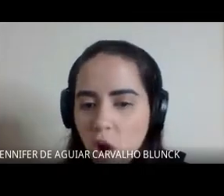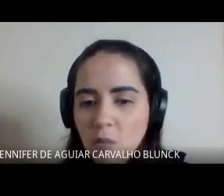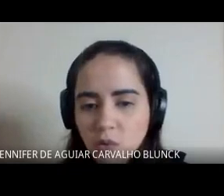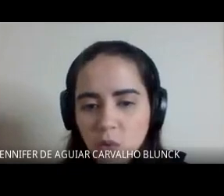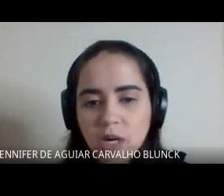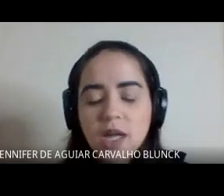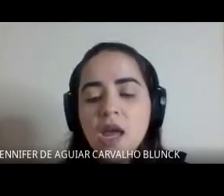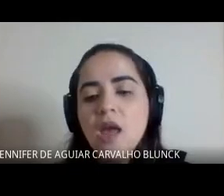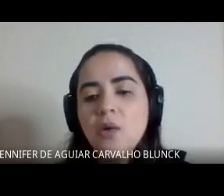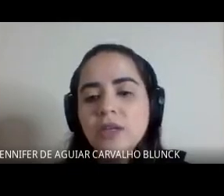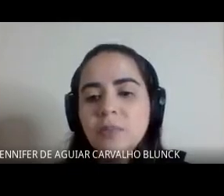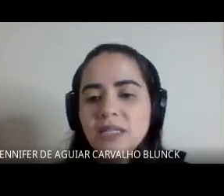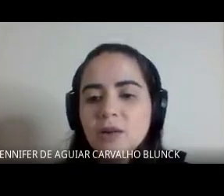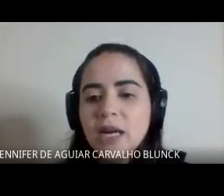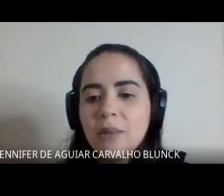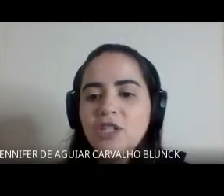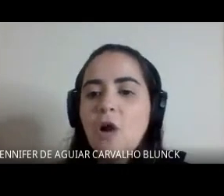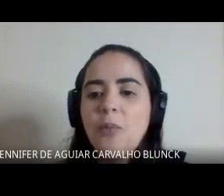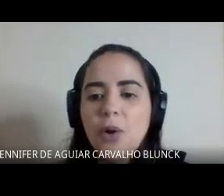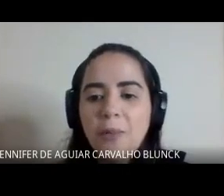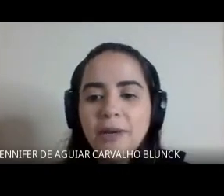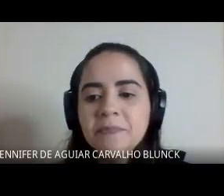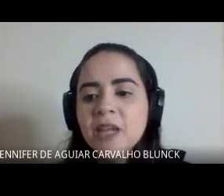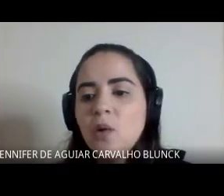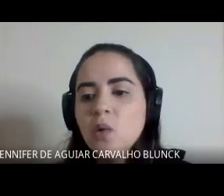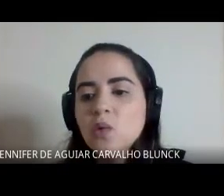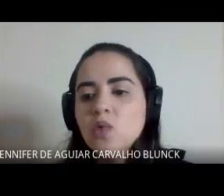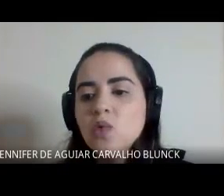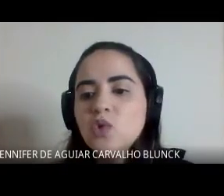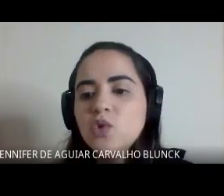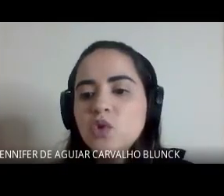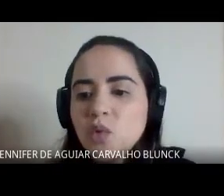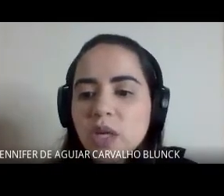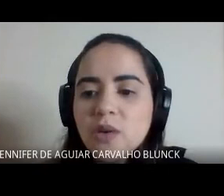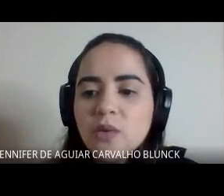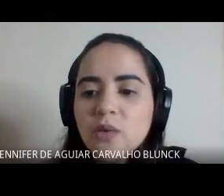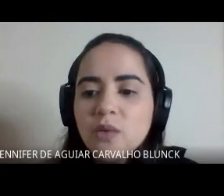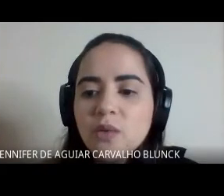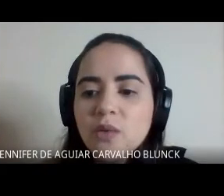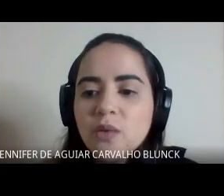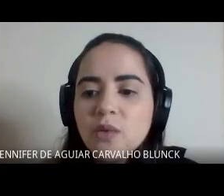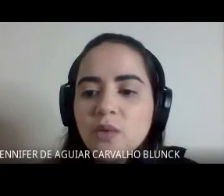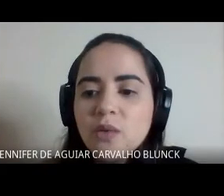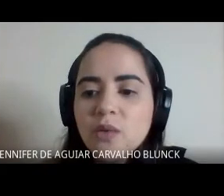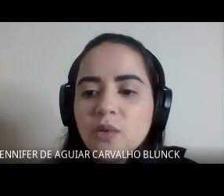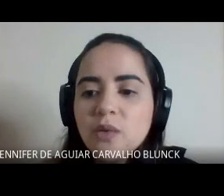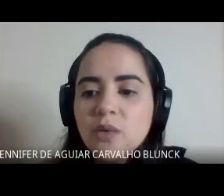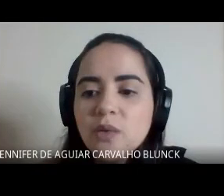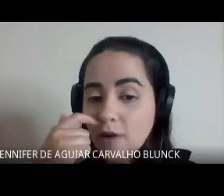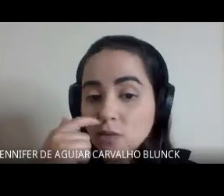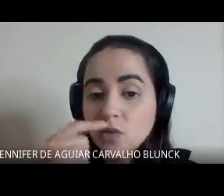sistema linguístico de natureza visual-motora, com expressão gramatical própria, constituem um sistema linguístico